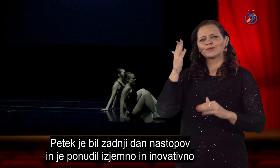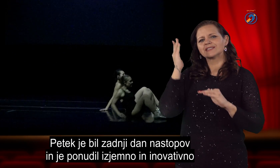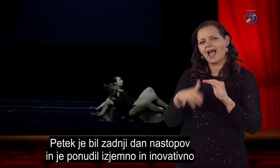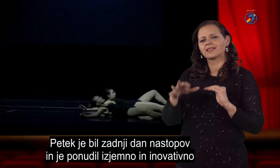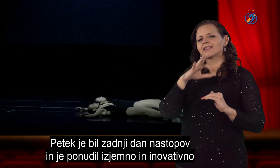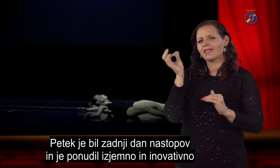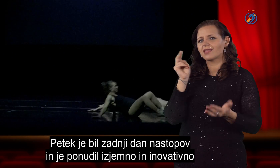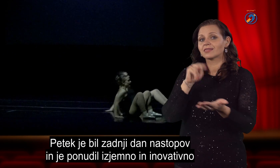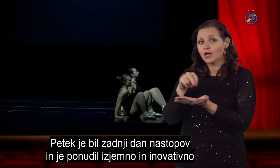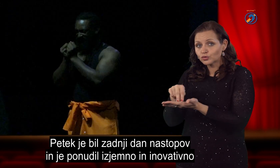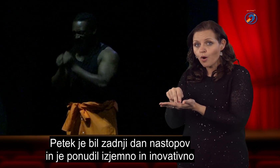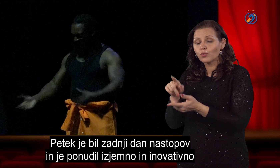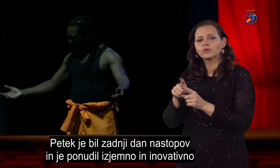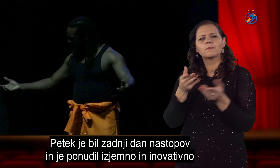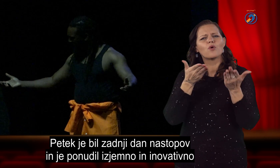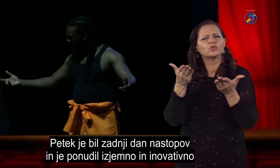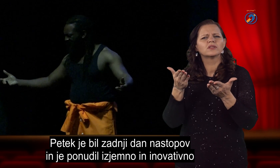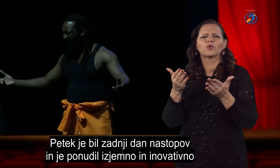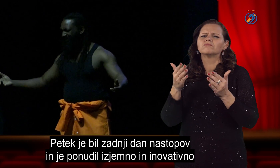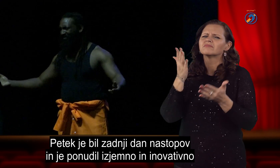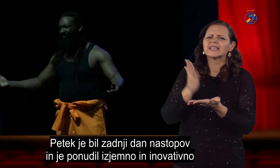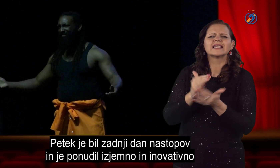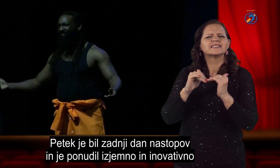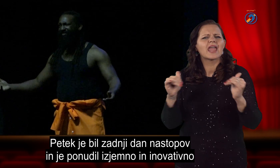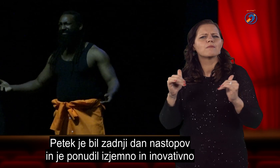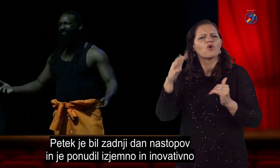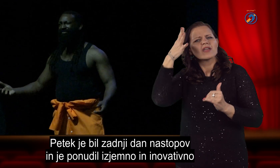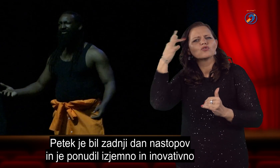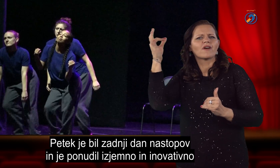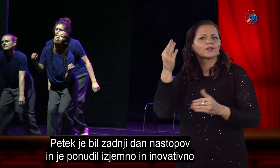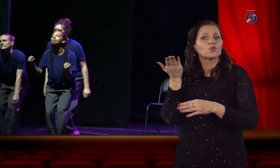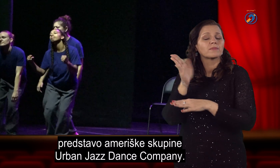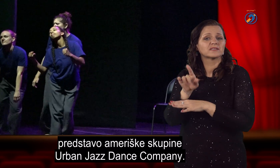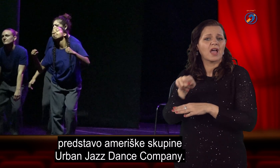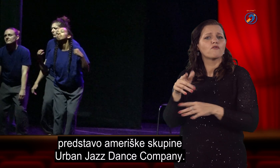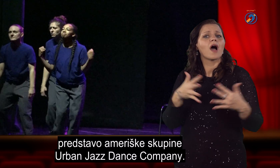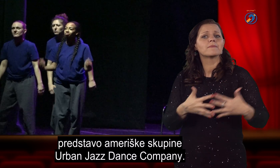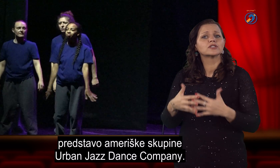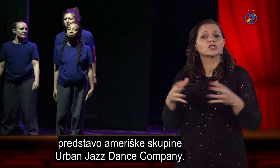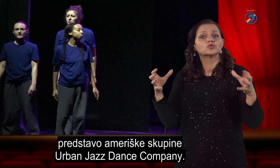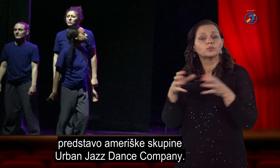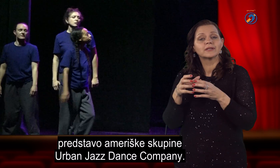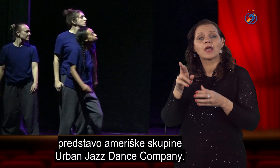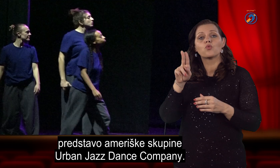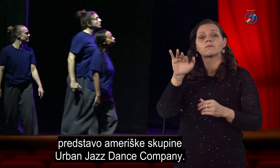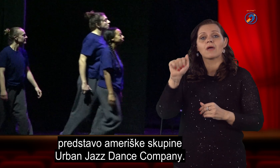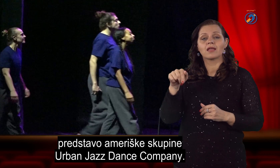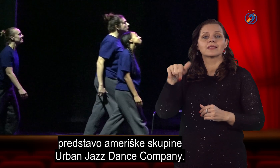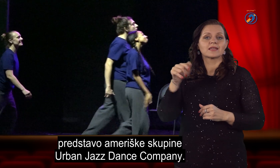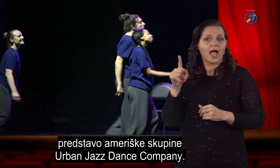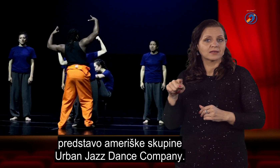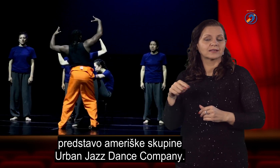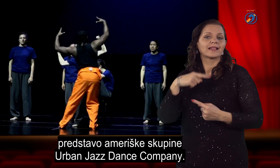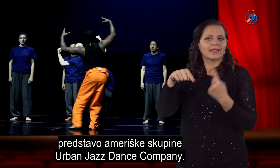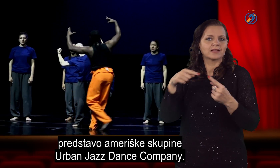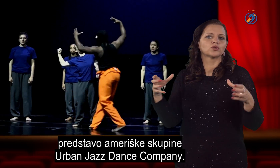Petek je bil zadnji dan nastopov in je ponudil izjemno in inovativno predstavo ameriške skupine Urban Jazz